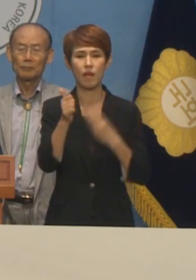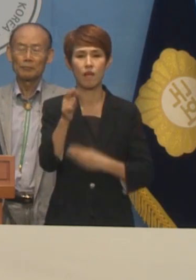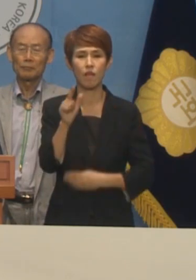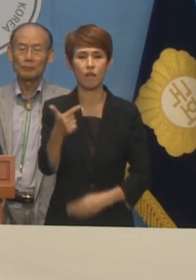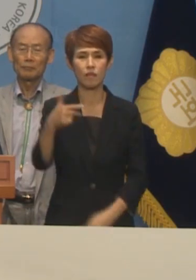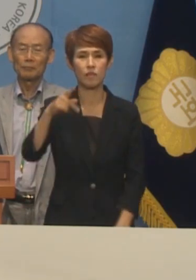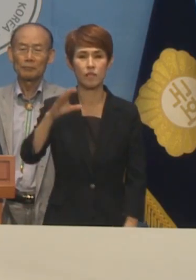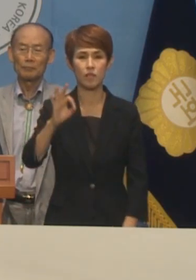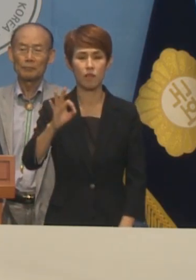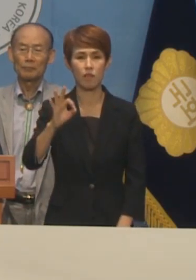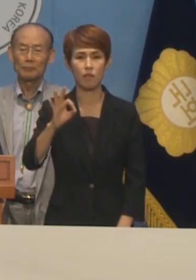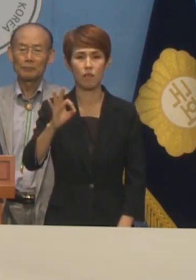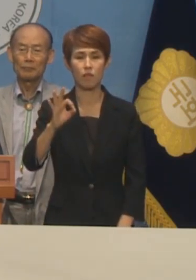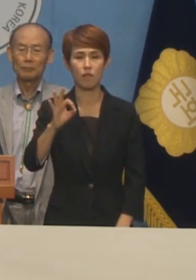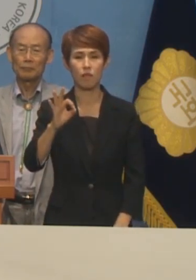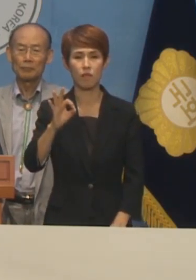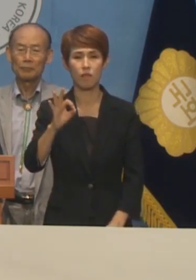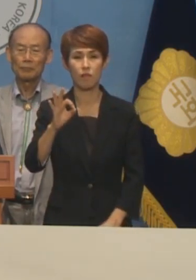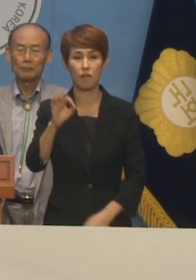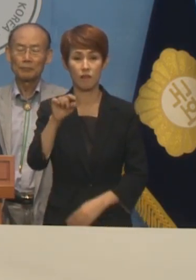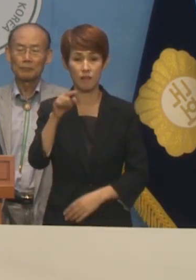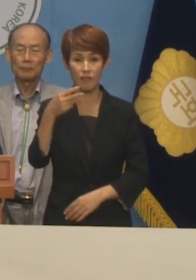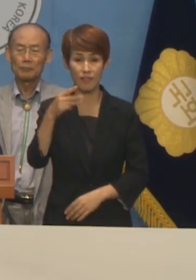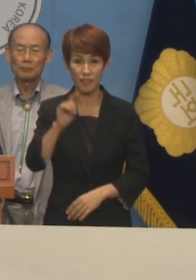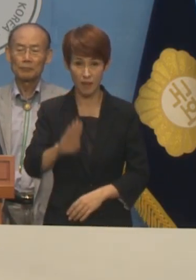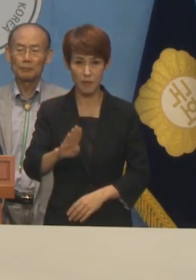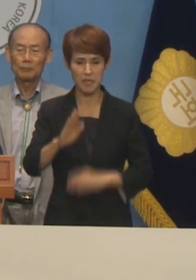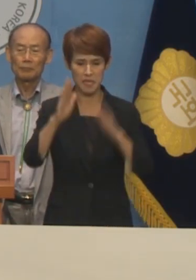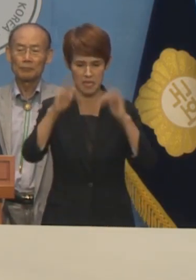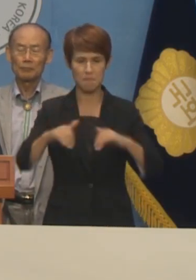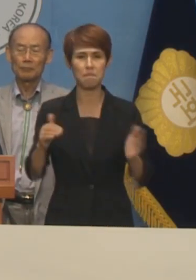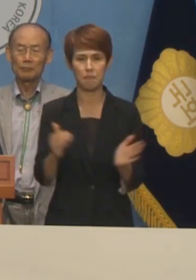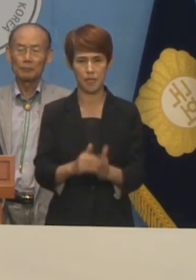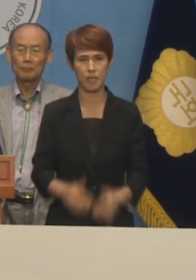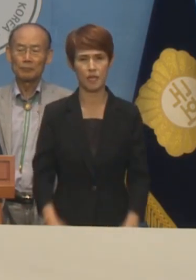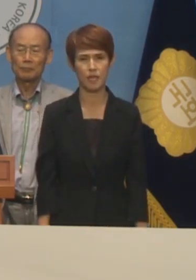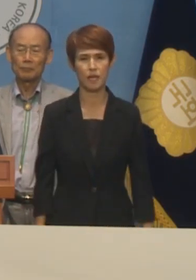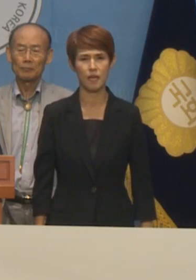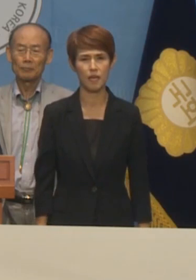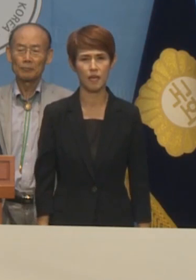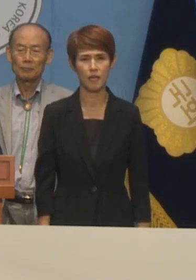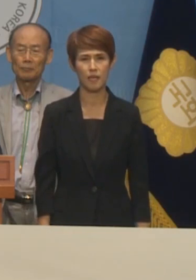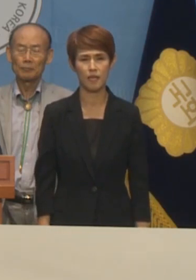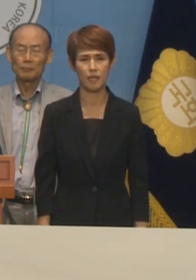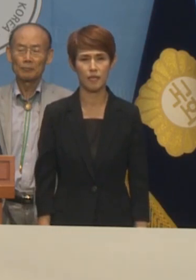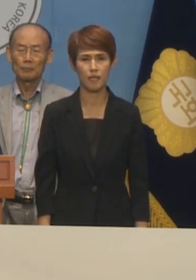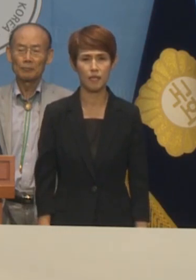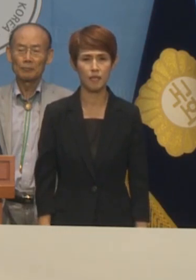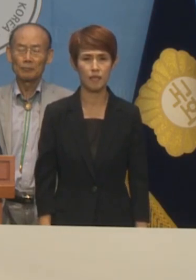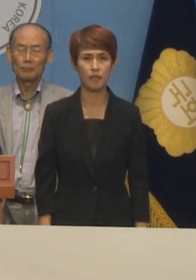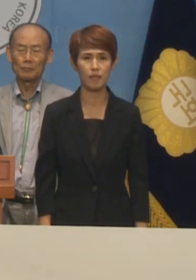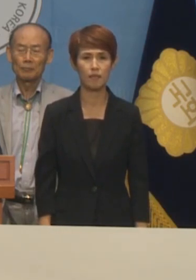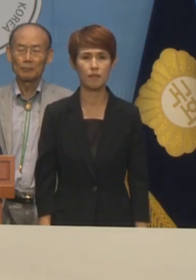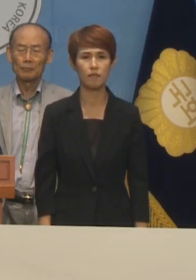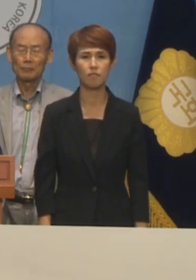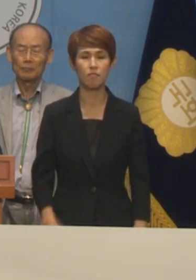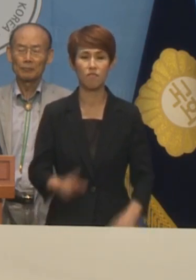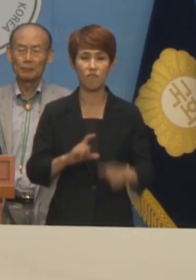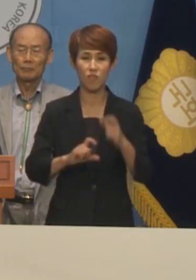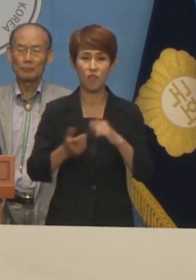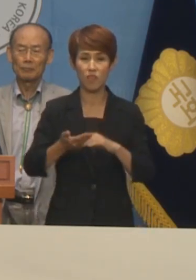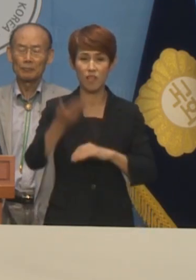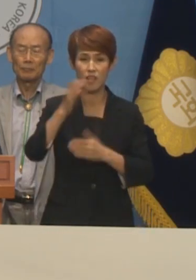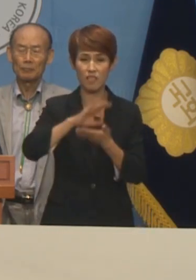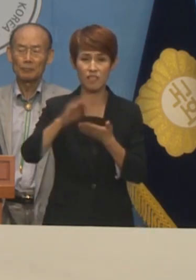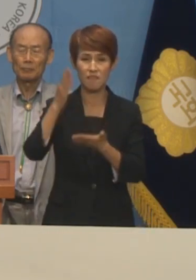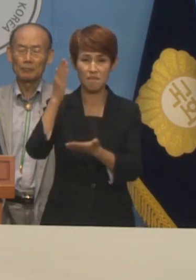삼천리 금수강산 8천만 결의 등 어휘도 낡은 상황의 산물이라며 더 이상 쓰지